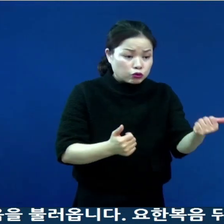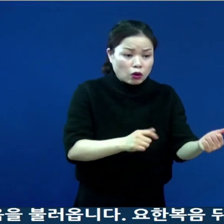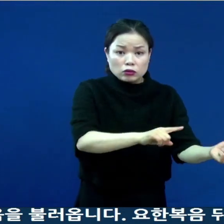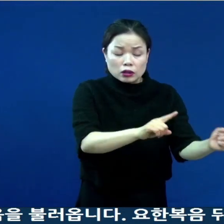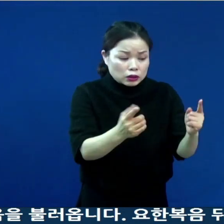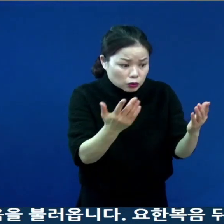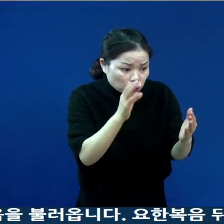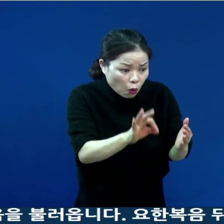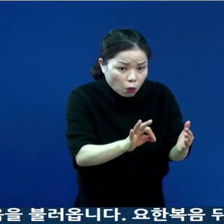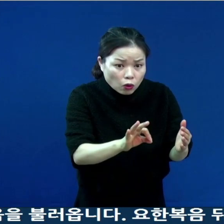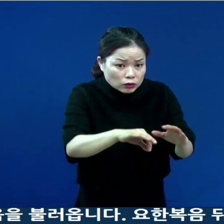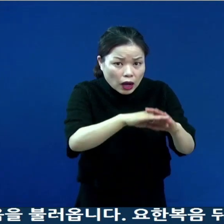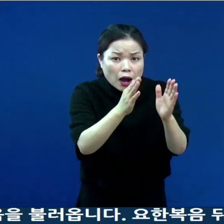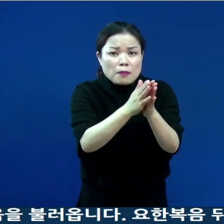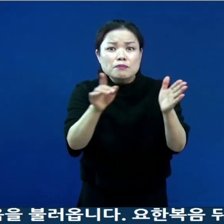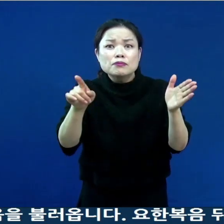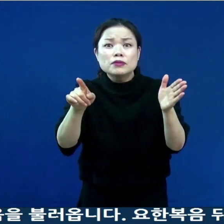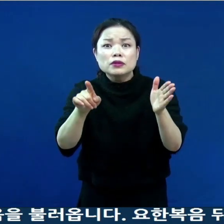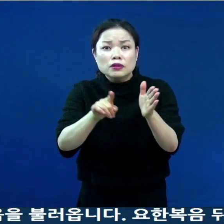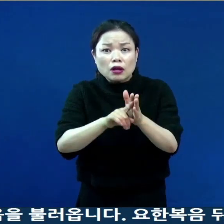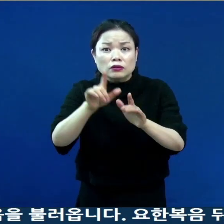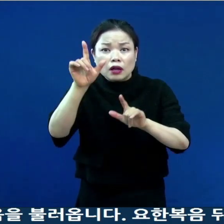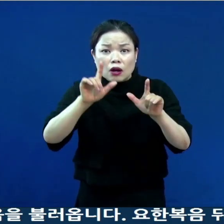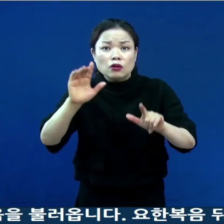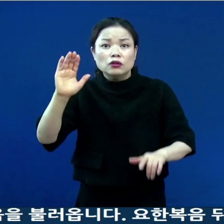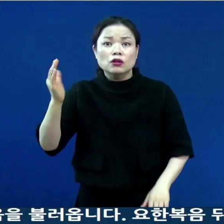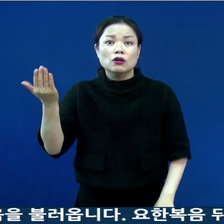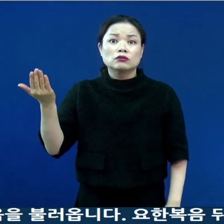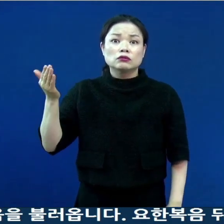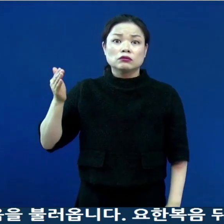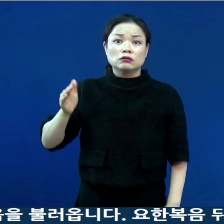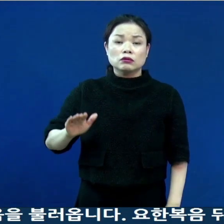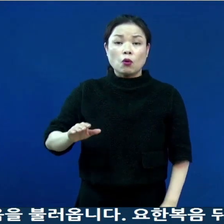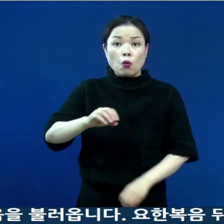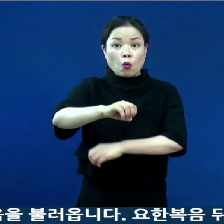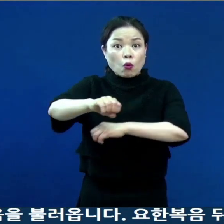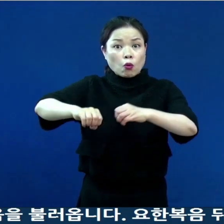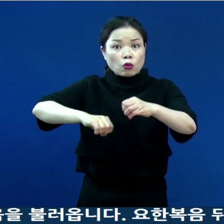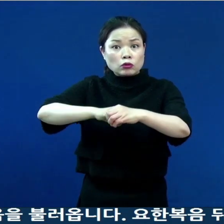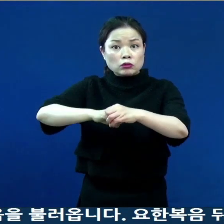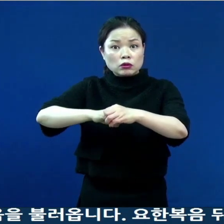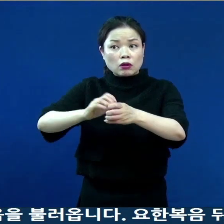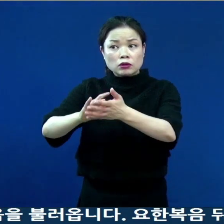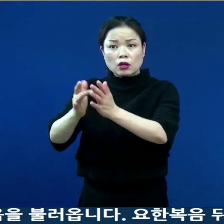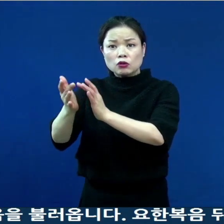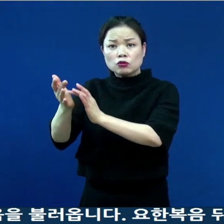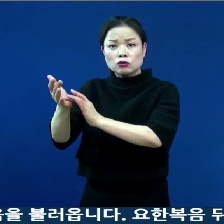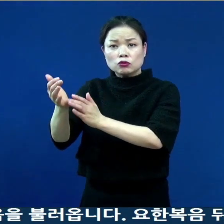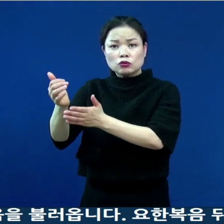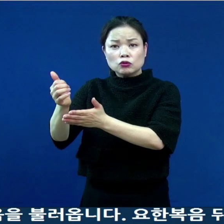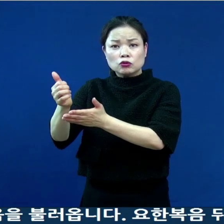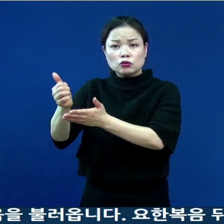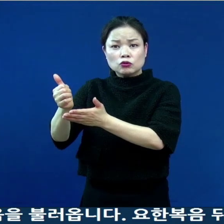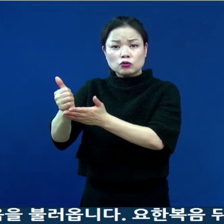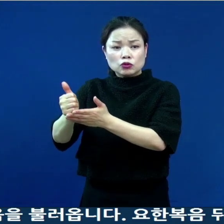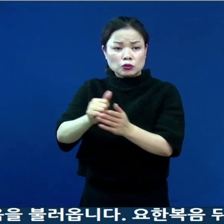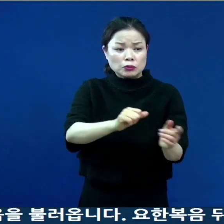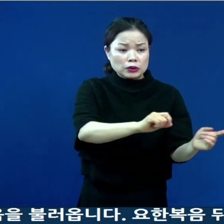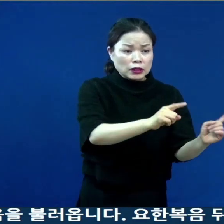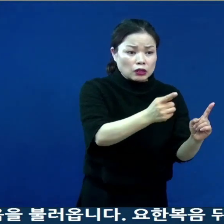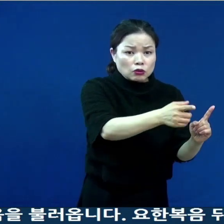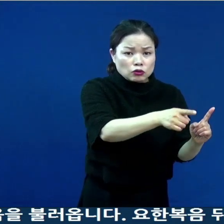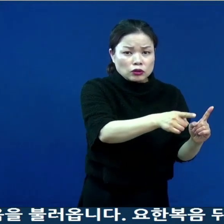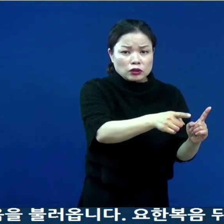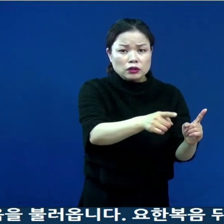일을 보고 다 믿어야 될 상황으로 우리가 판단이 되었는데 오히려 그를 살린 예수가 죽게